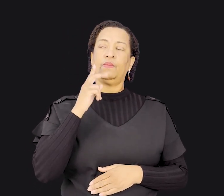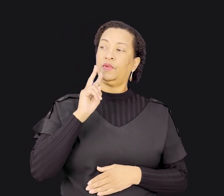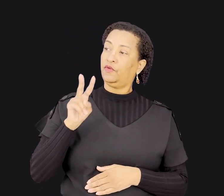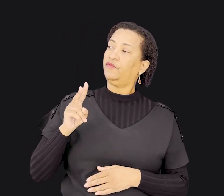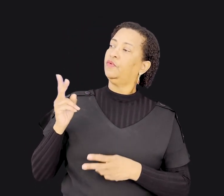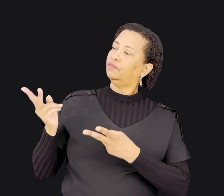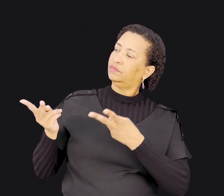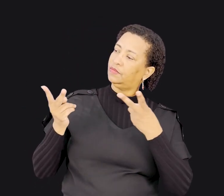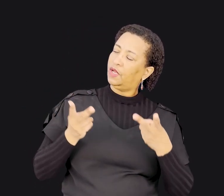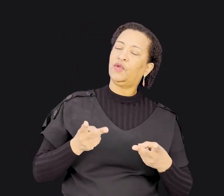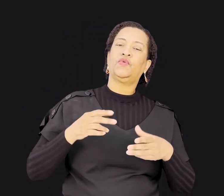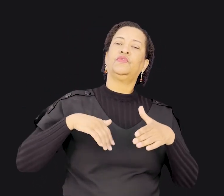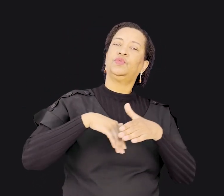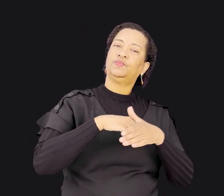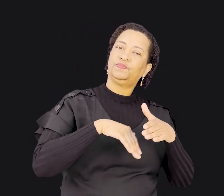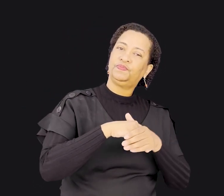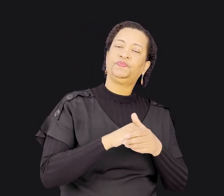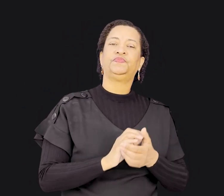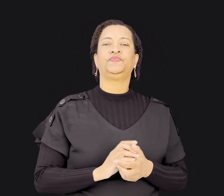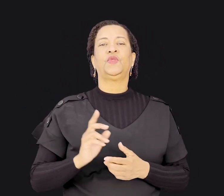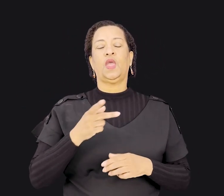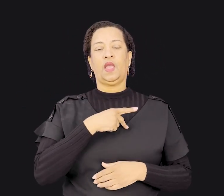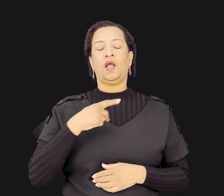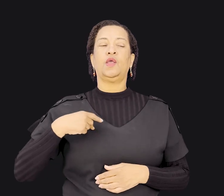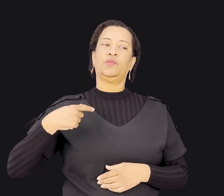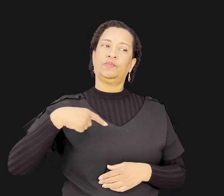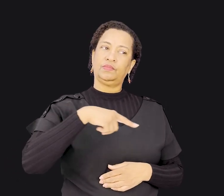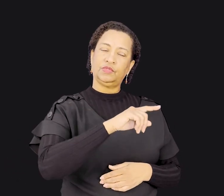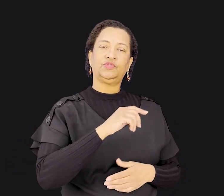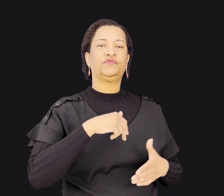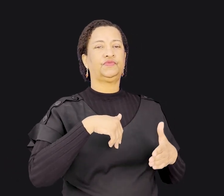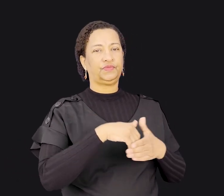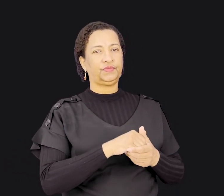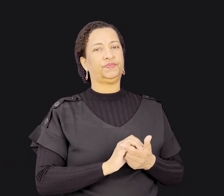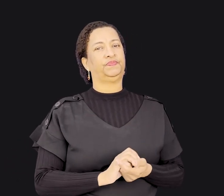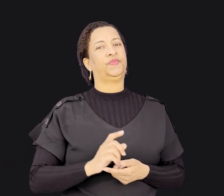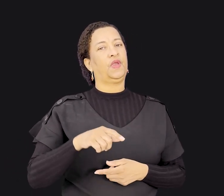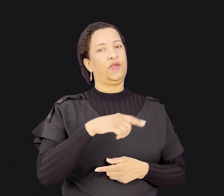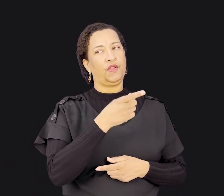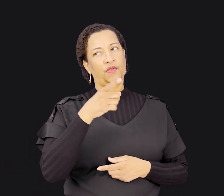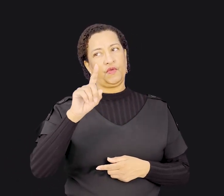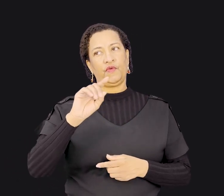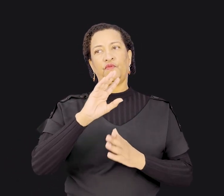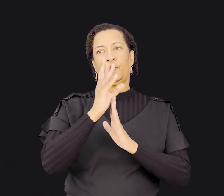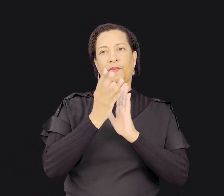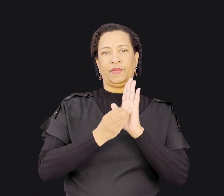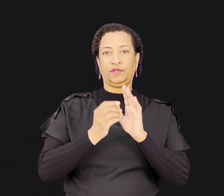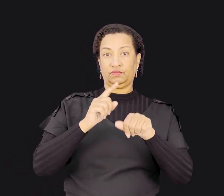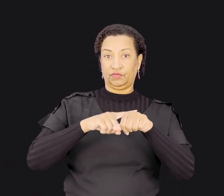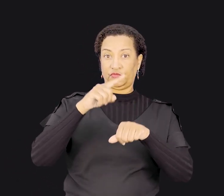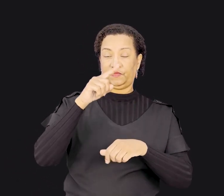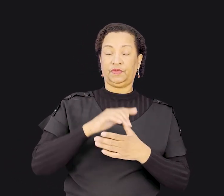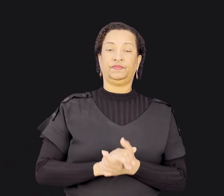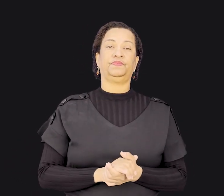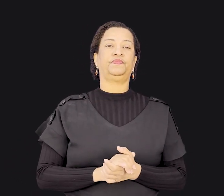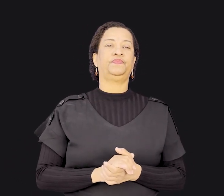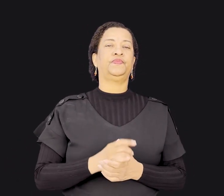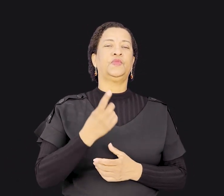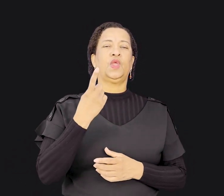convidou para um jogo de futebol. O pastor foi ao jogo e o marido foi para a igreja uma vez. Algumas semanas mais